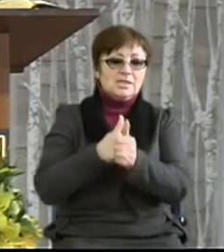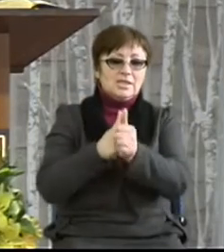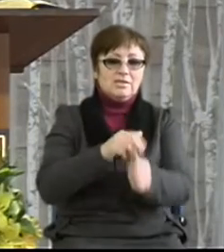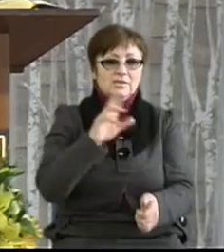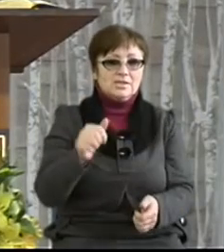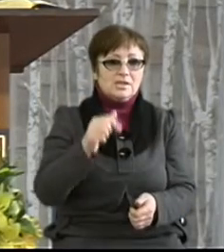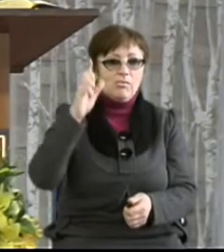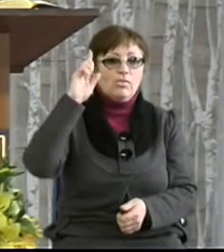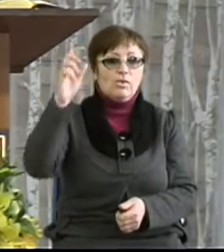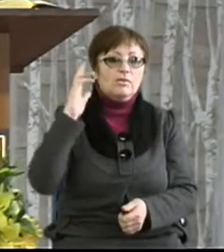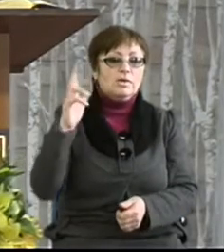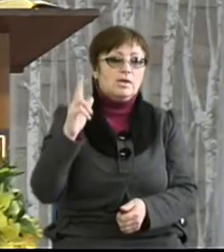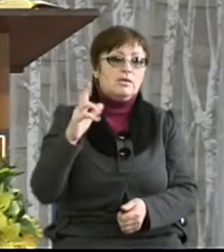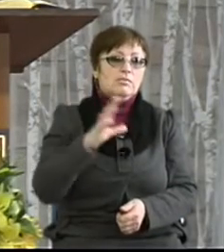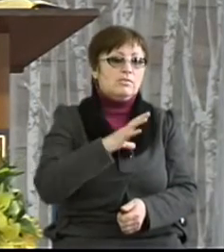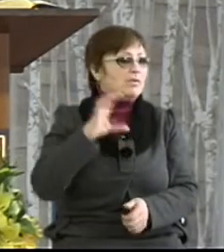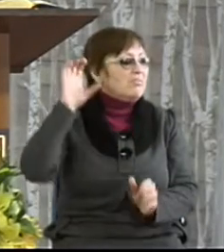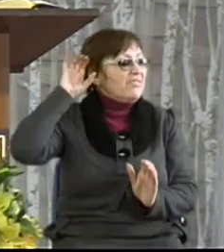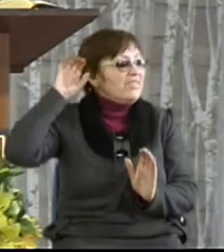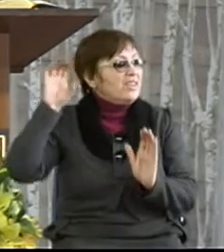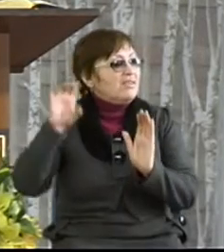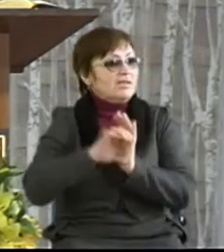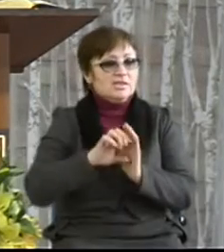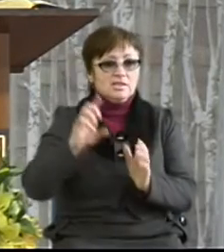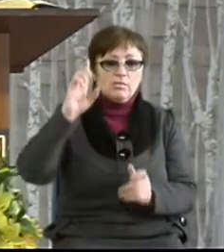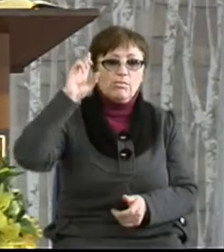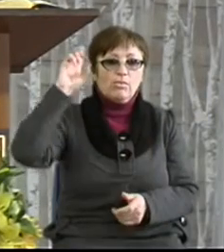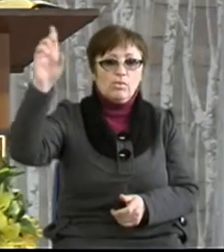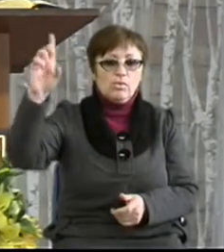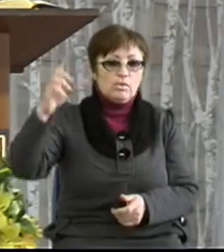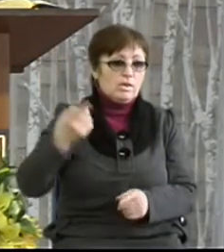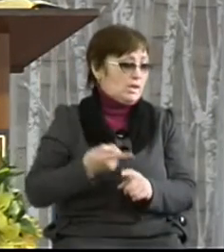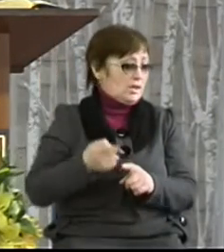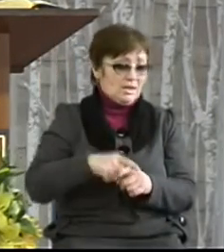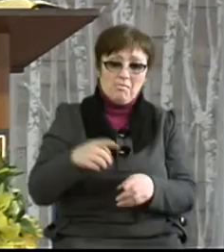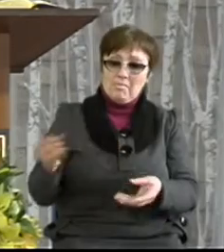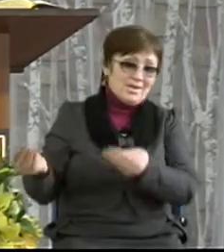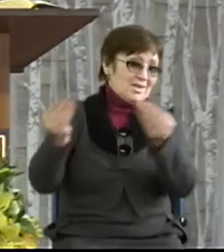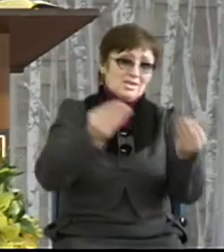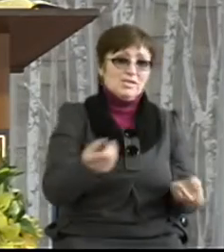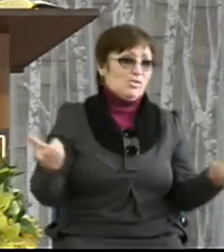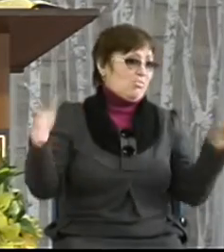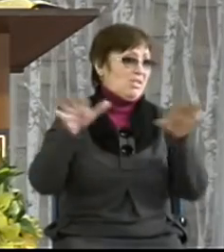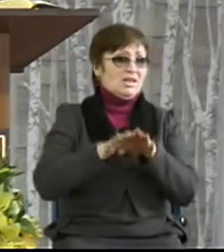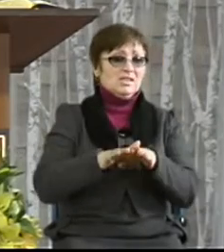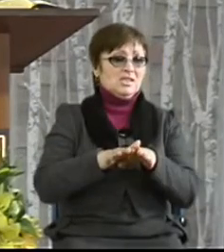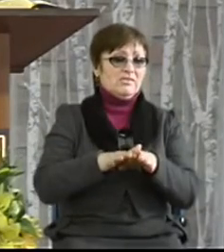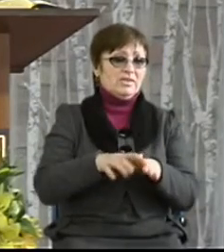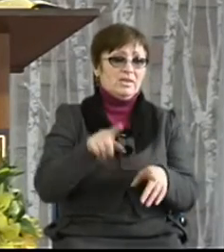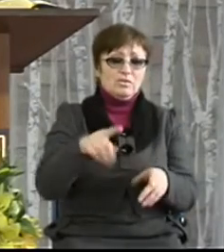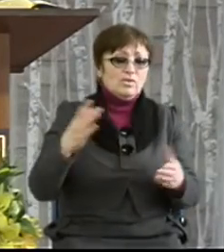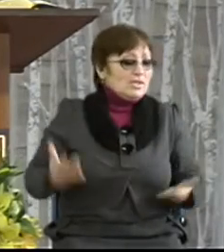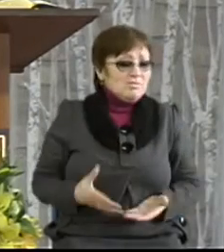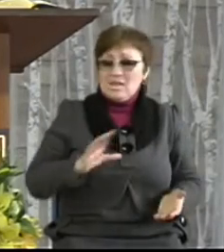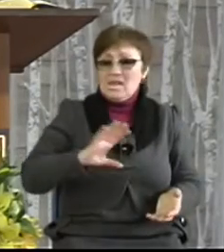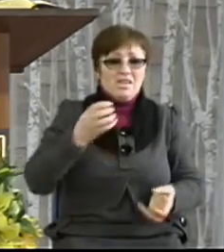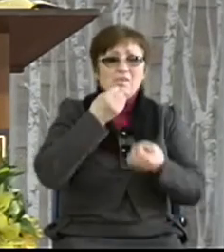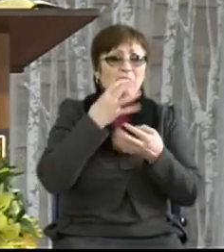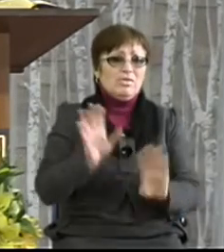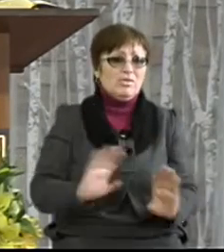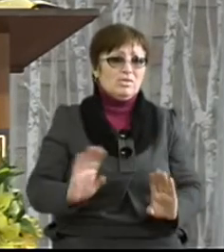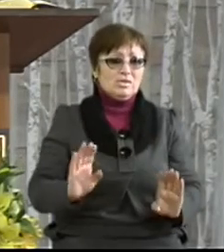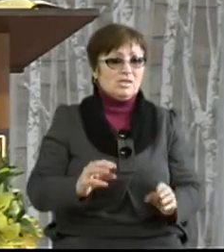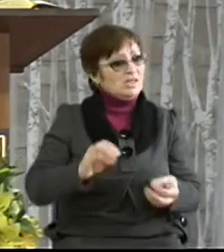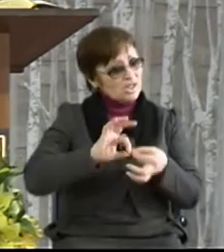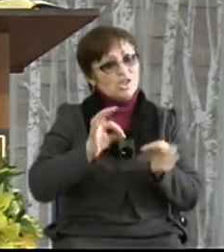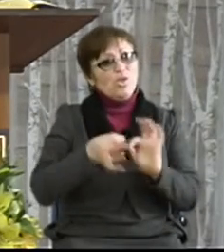Богом, как он был, повиновался ему, и это принесло для него благословение. Его жизнь была непроста, сложна.